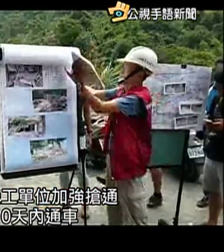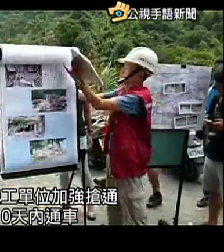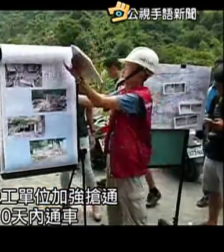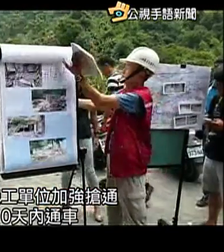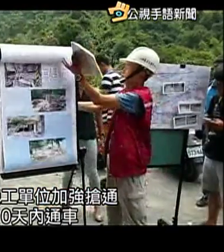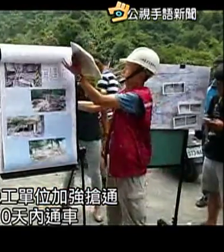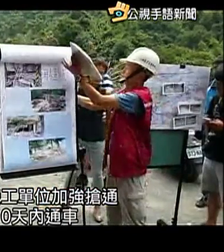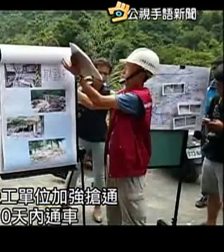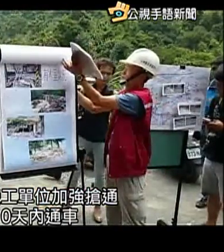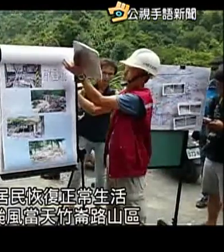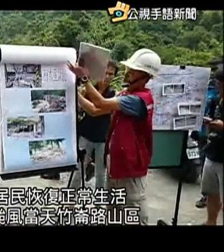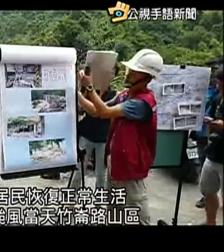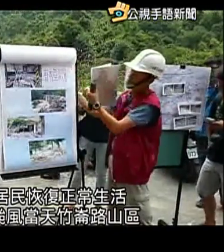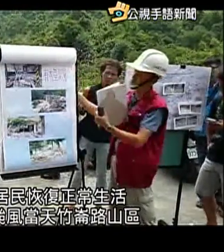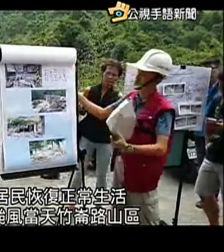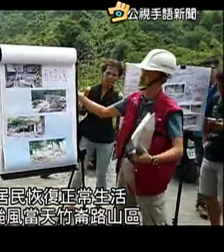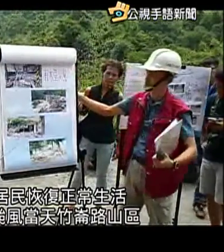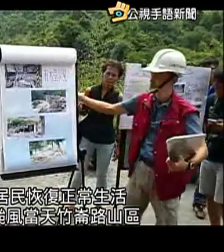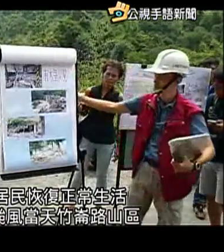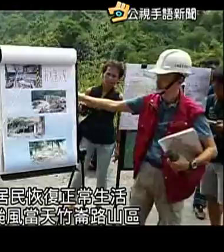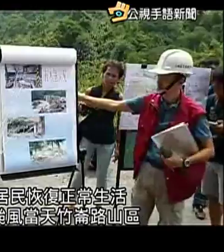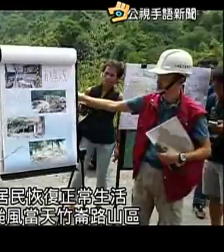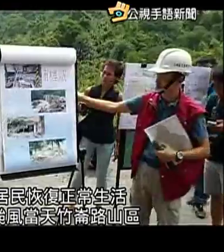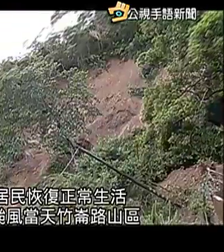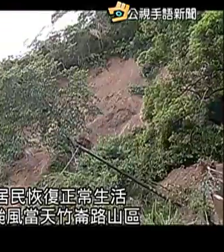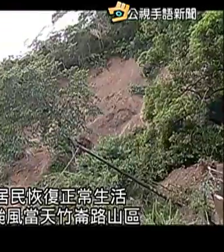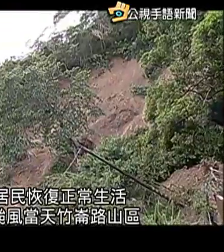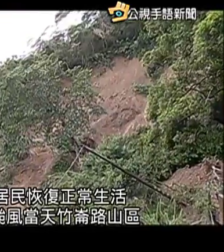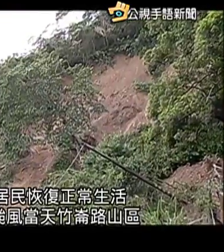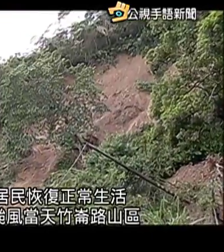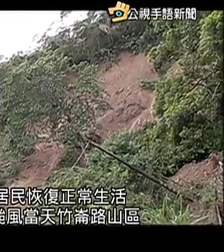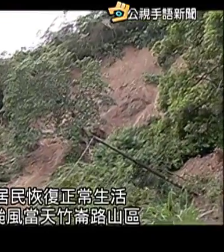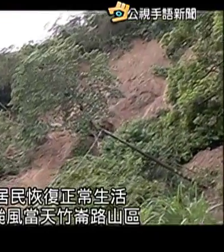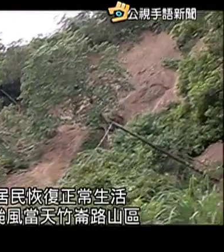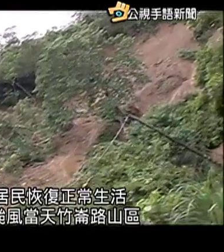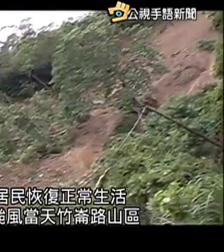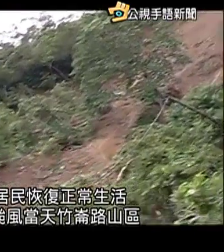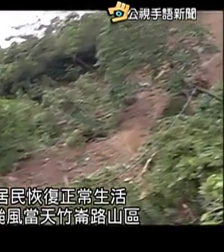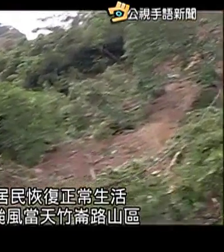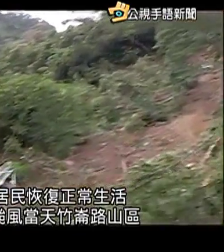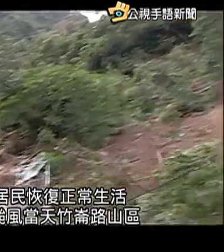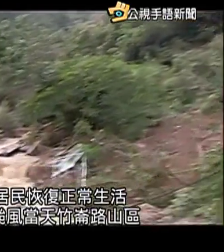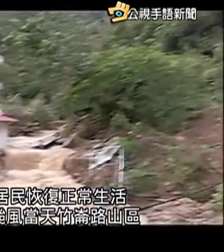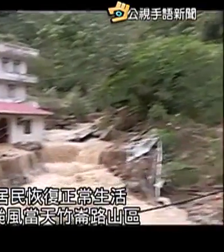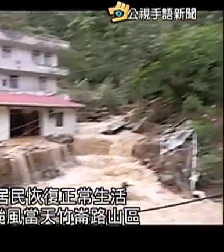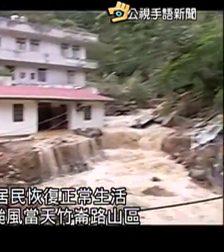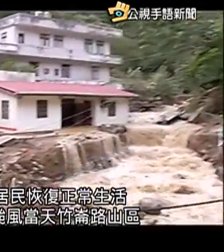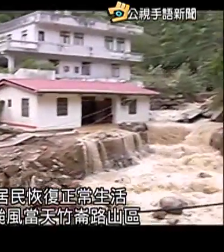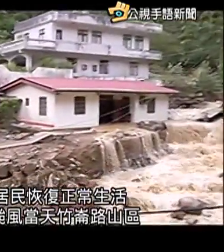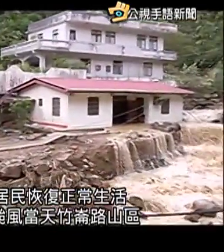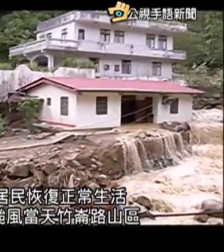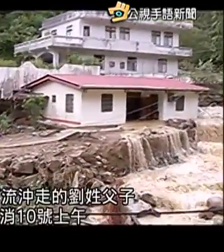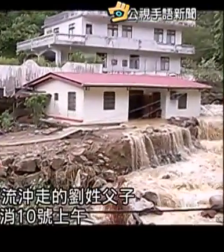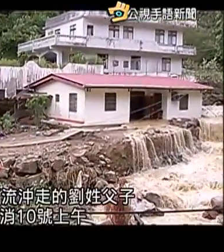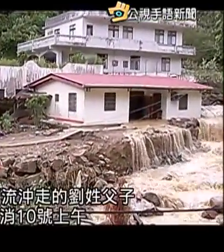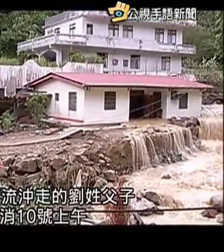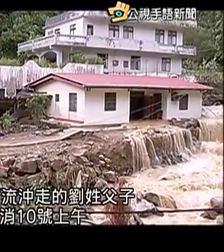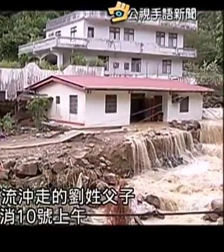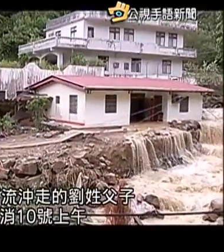车，尽快让居民恢复正常生活。另外，8号台风当天，竹仑路三区遭到土石流冲走的